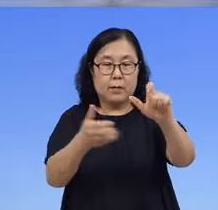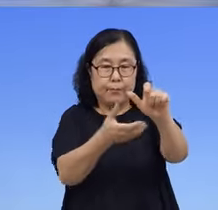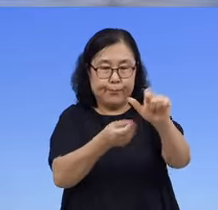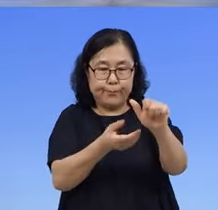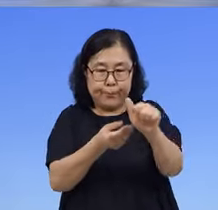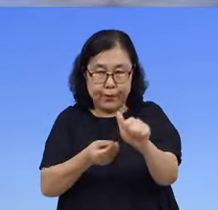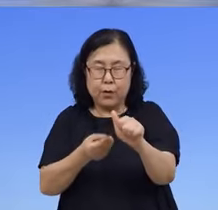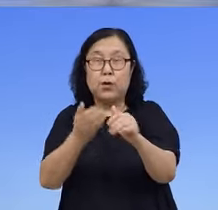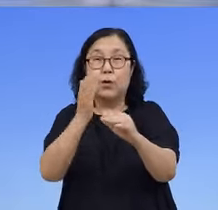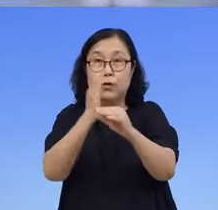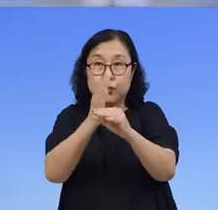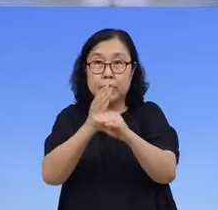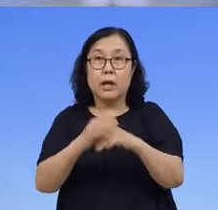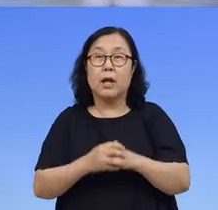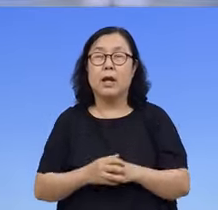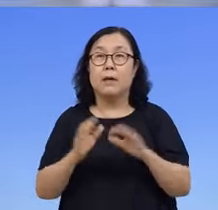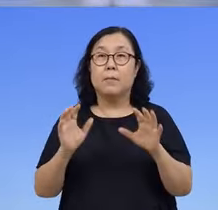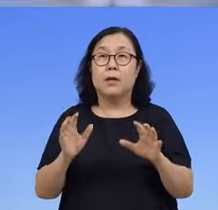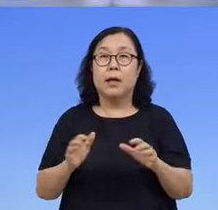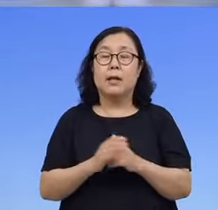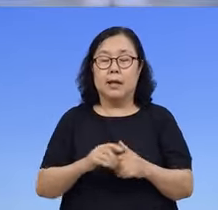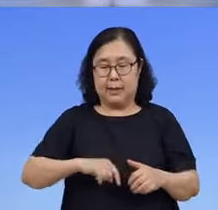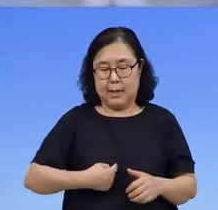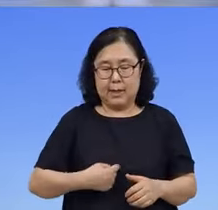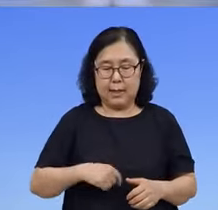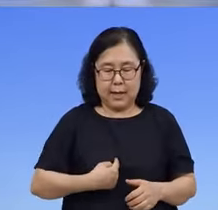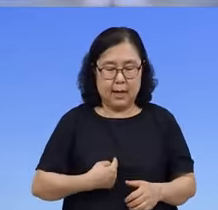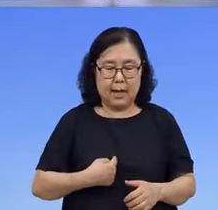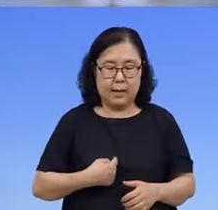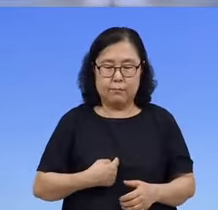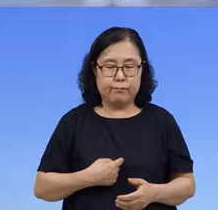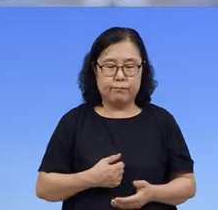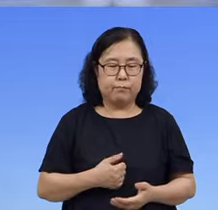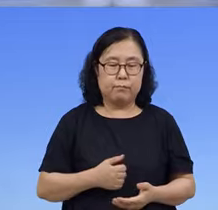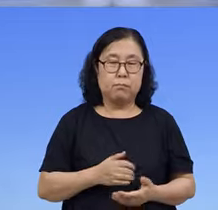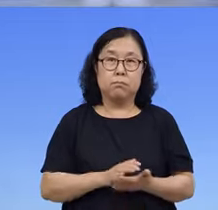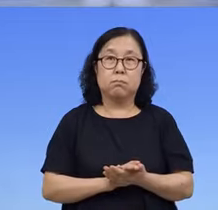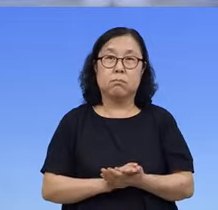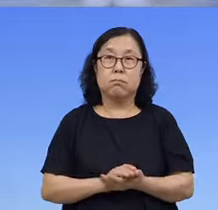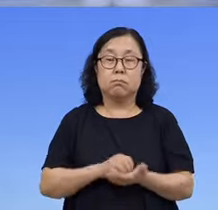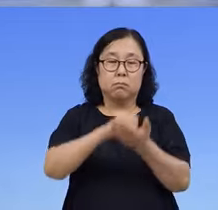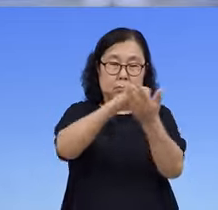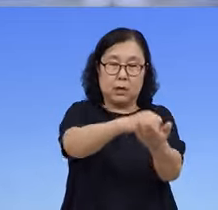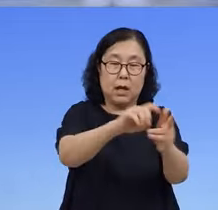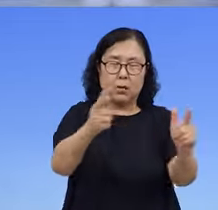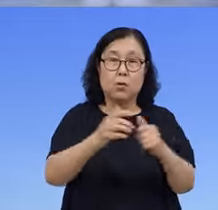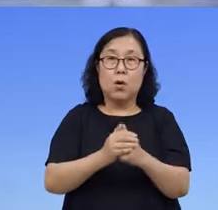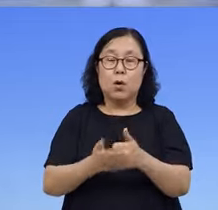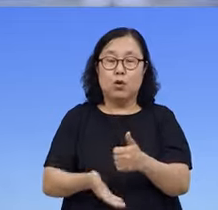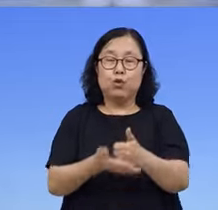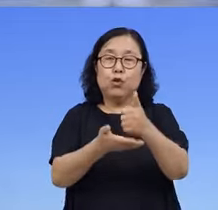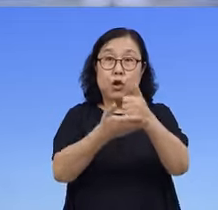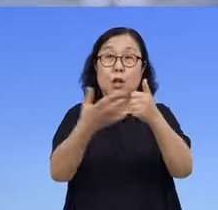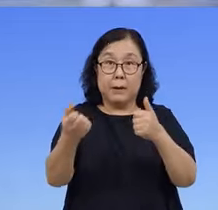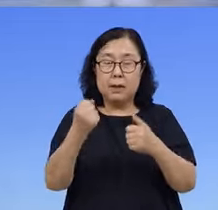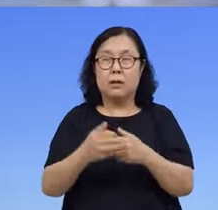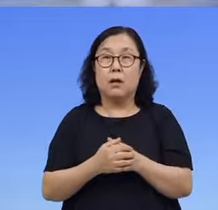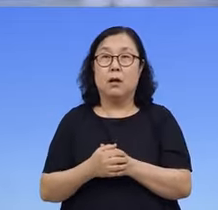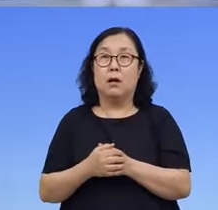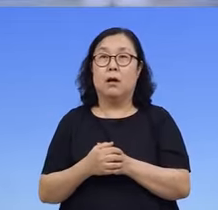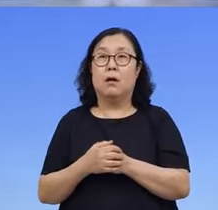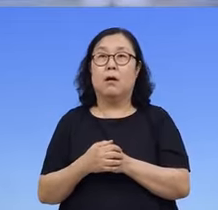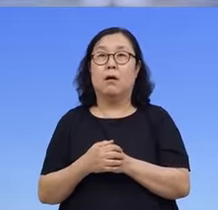청빙하는 중인데요, 너무너무 고맙게 이번에는 이제 자기가 이력서를 내는 게 아니라 추천하신 분들만 우리가 이제